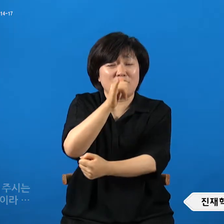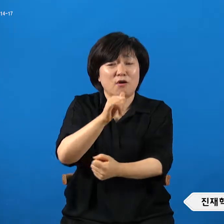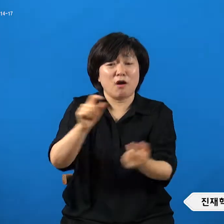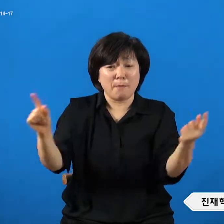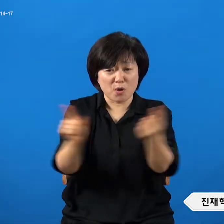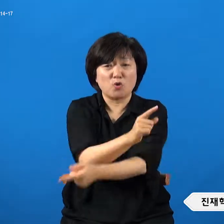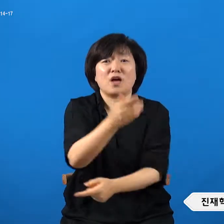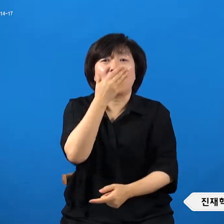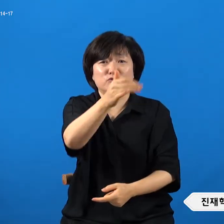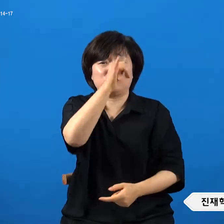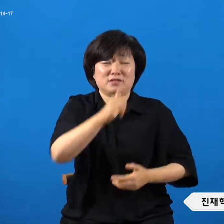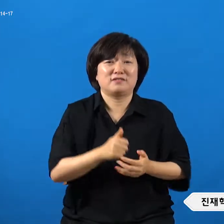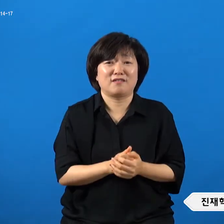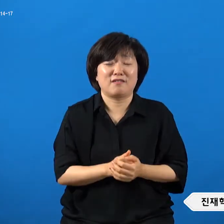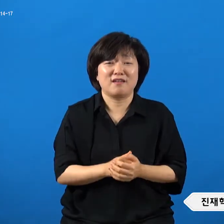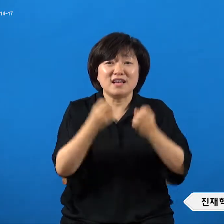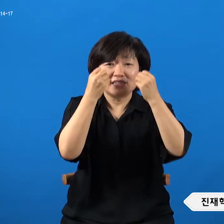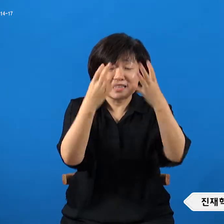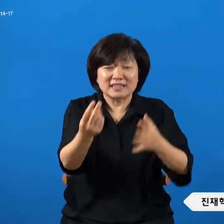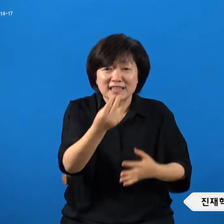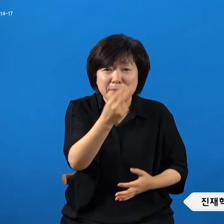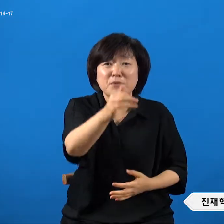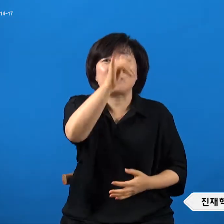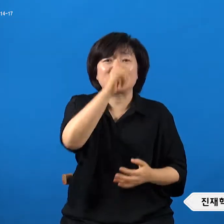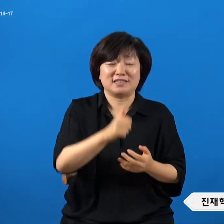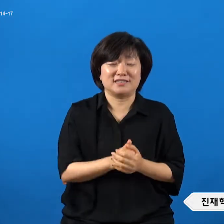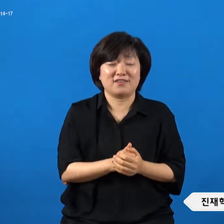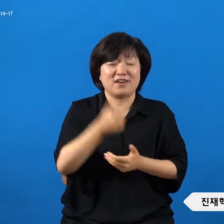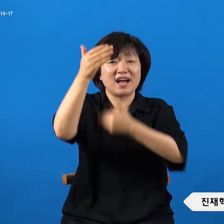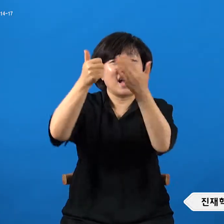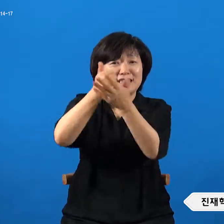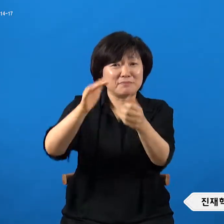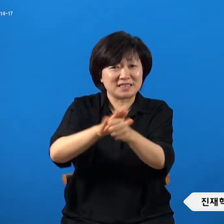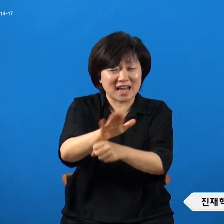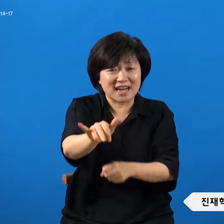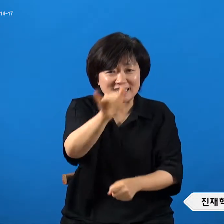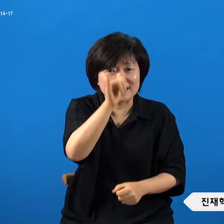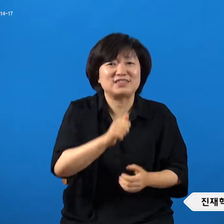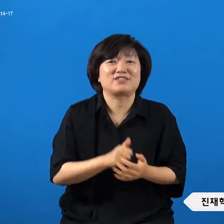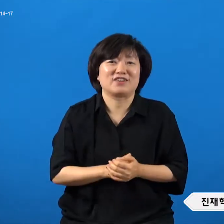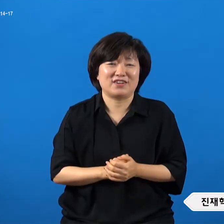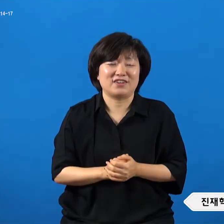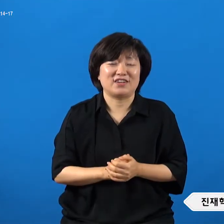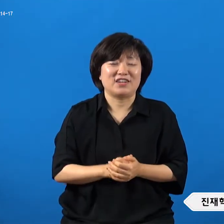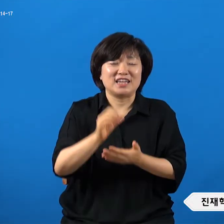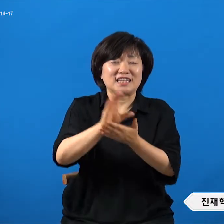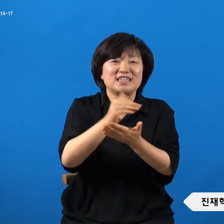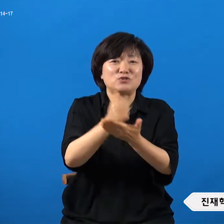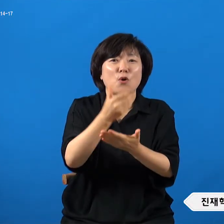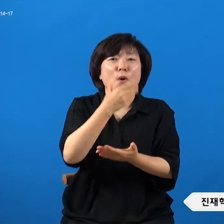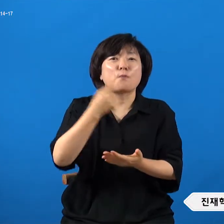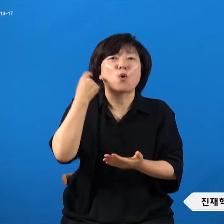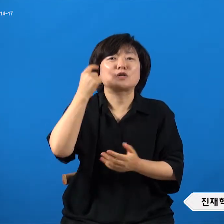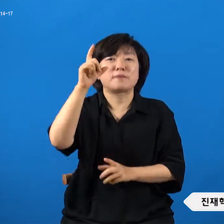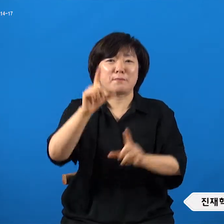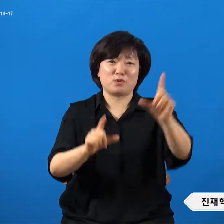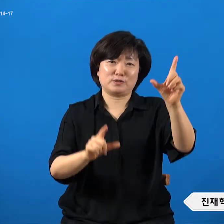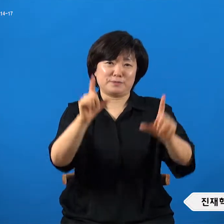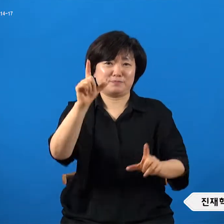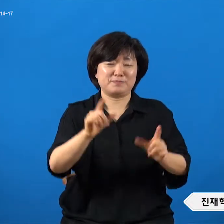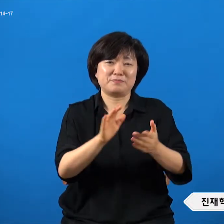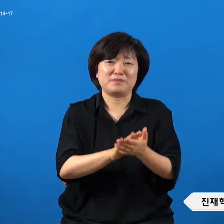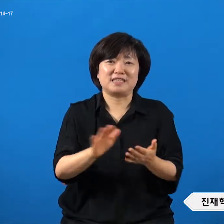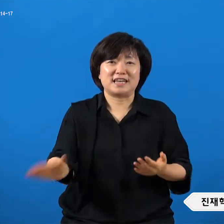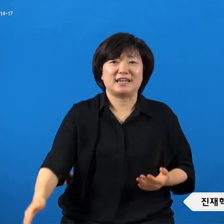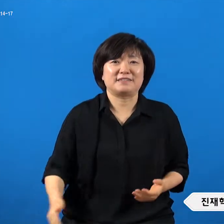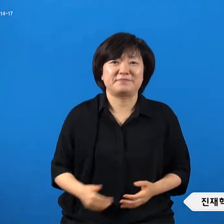가져옵니다. 생명이 있습니다. 하나님의 사랑이 있습니다. 그리스도의 복음의 모습을 성경은